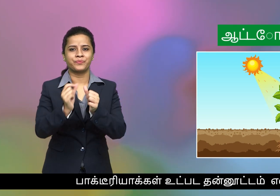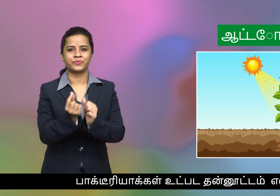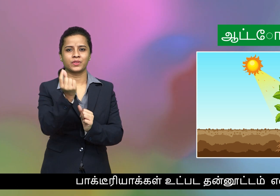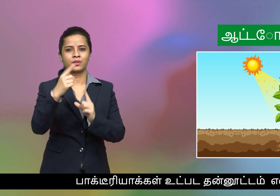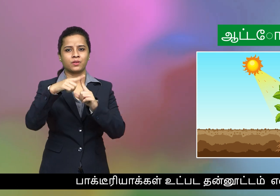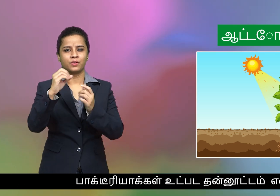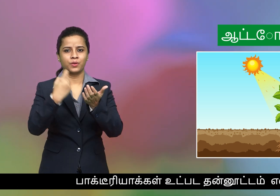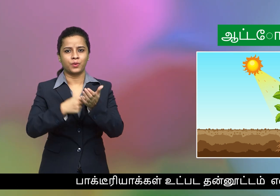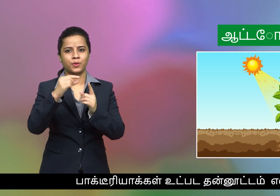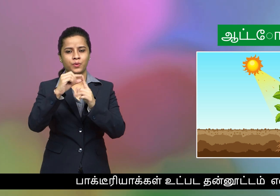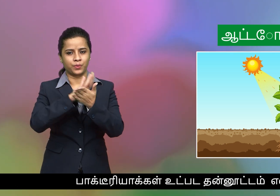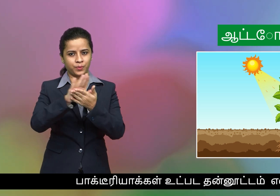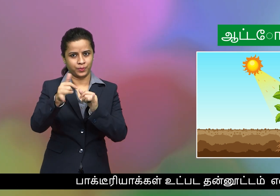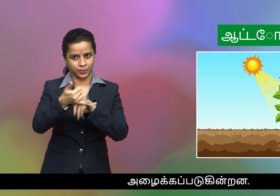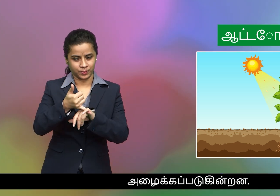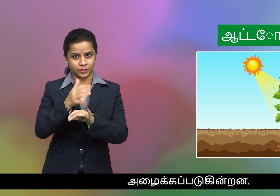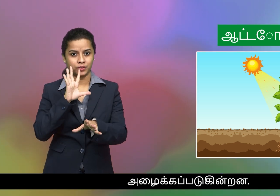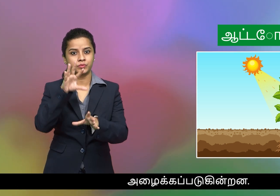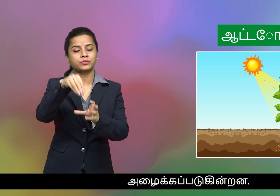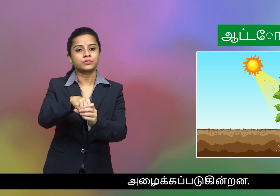பாக்டீரியாக்கள் உட்பட தன்னூட்டம் என்று அழைக்கப்படுகின்றன.